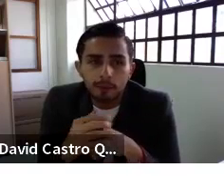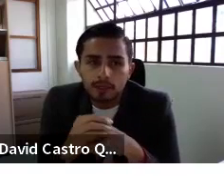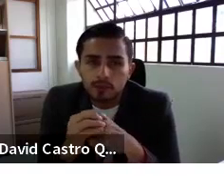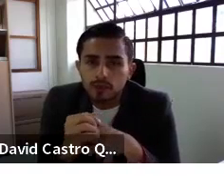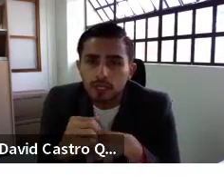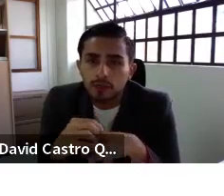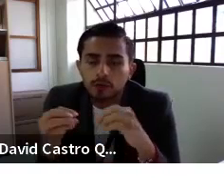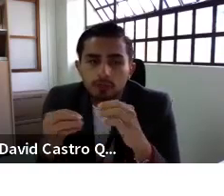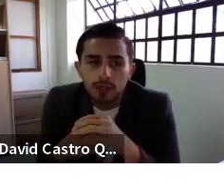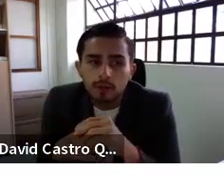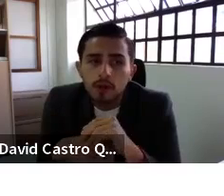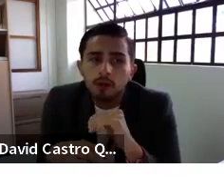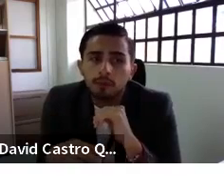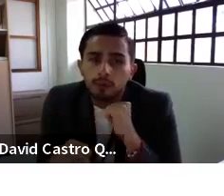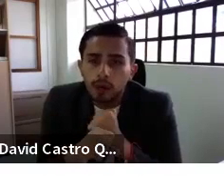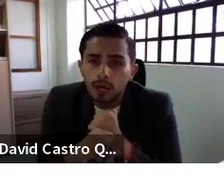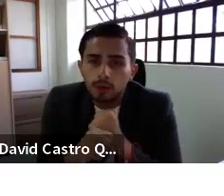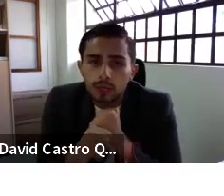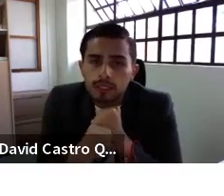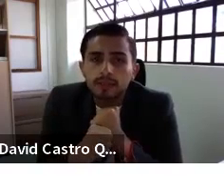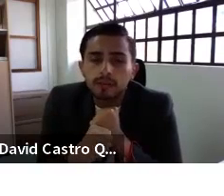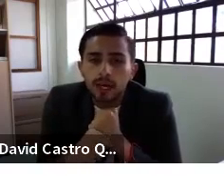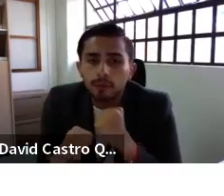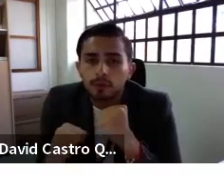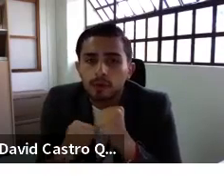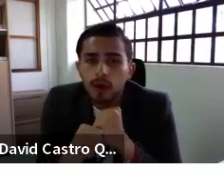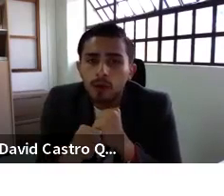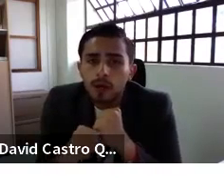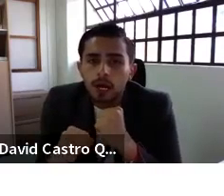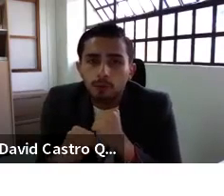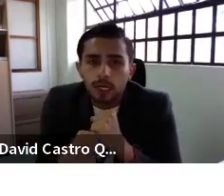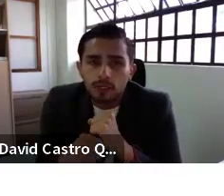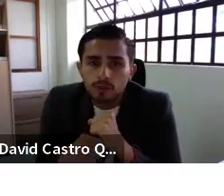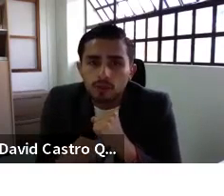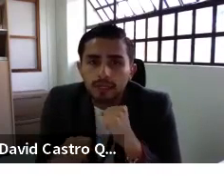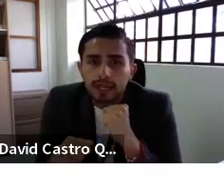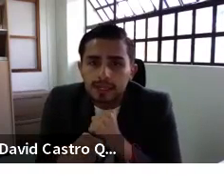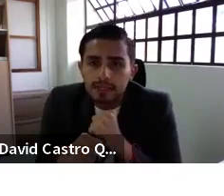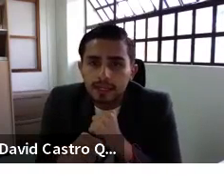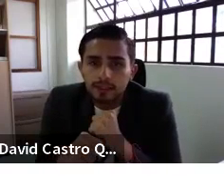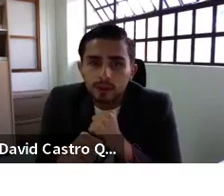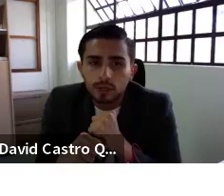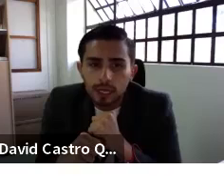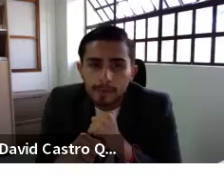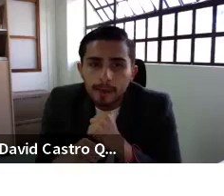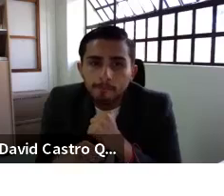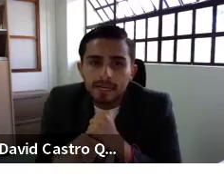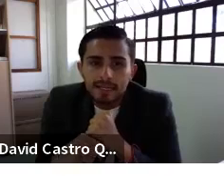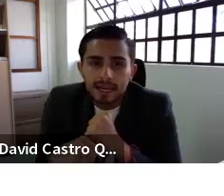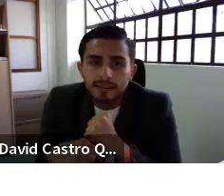apropiación social del conocimiento, por un lado la cultura científica, por otro lado la comunicación social de la ciencia y la tecnología, más allá de